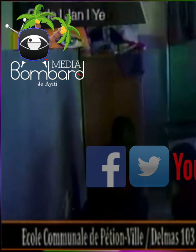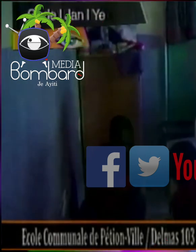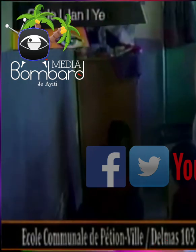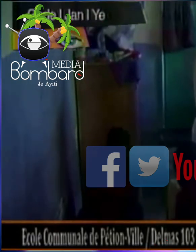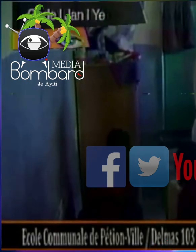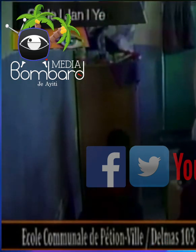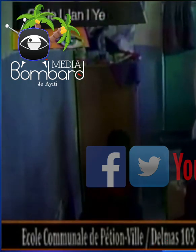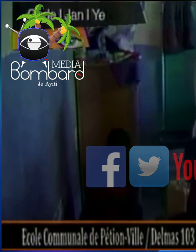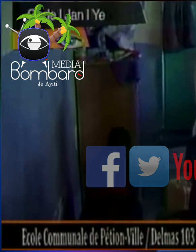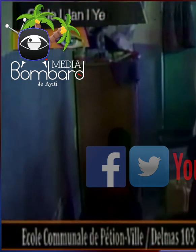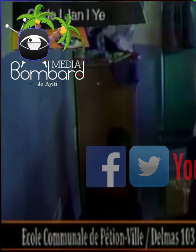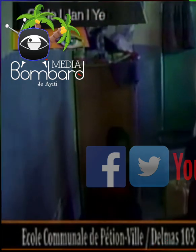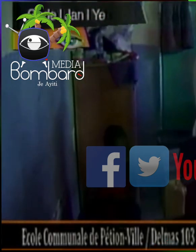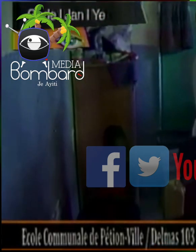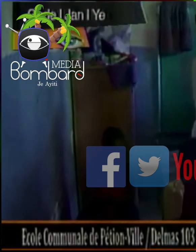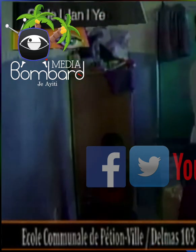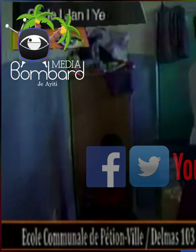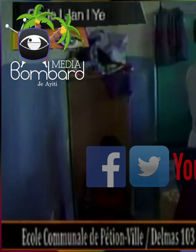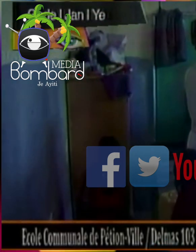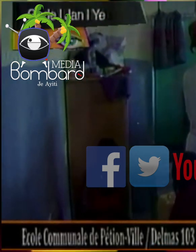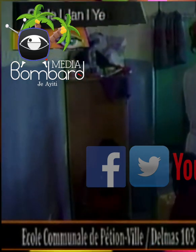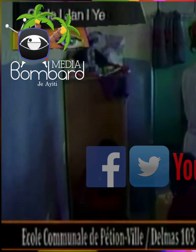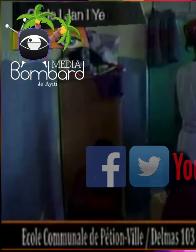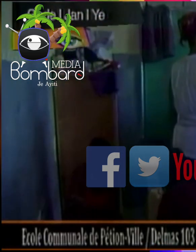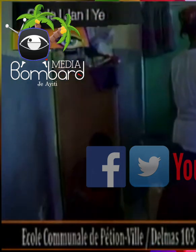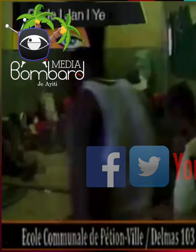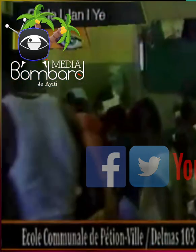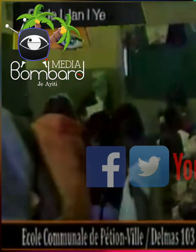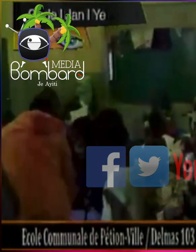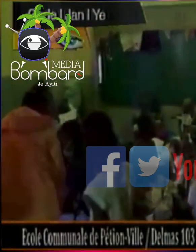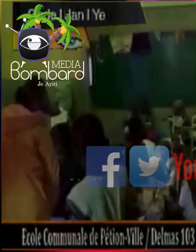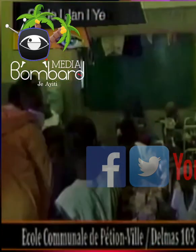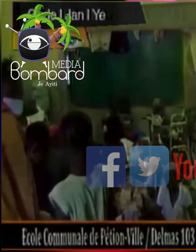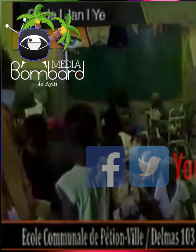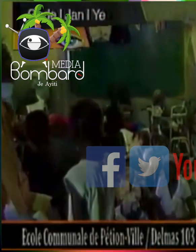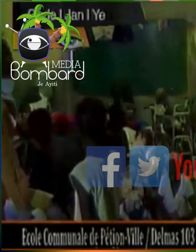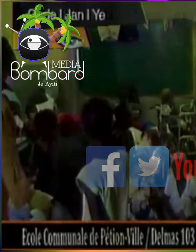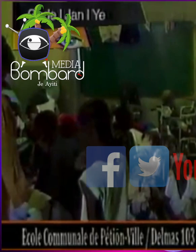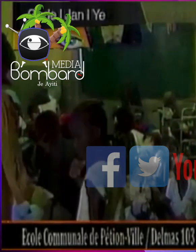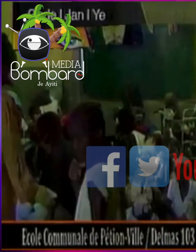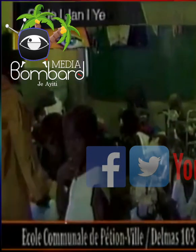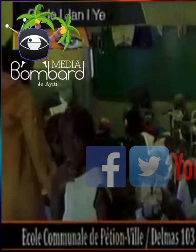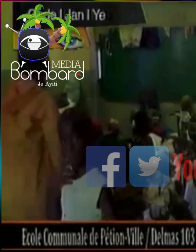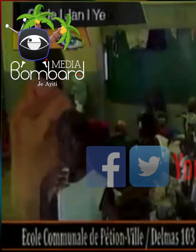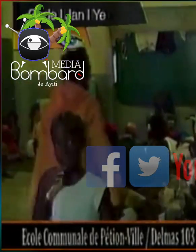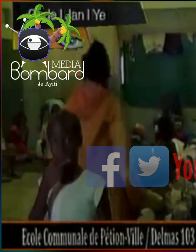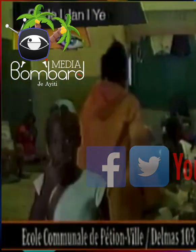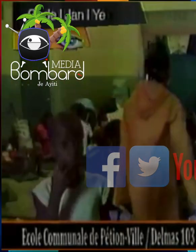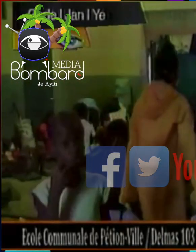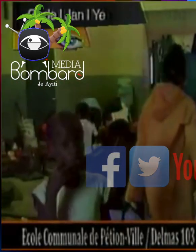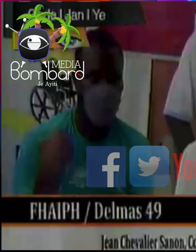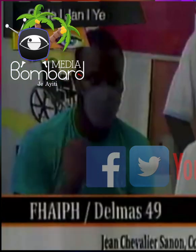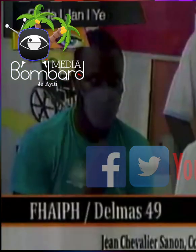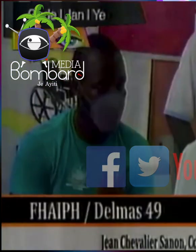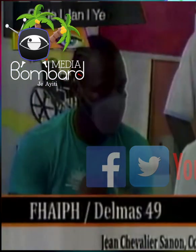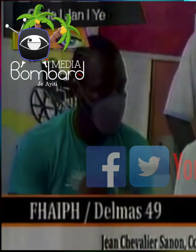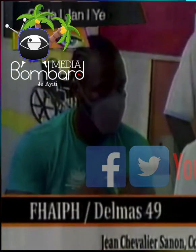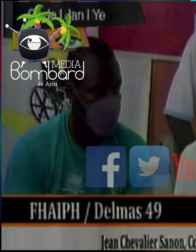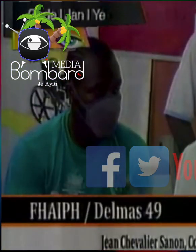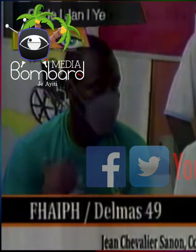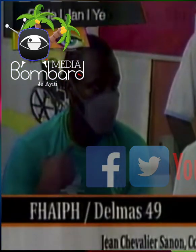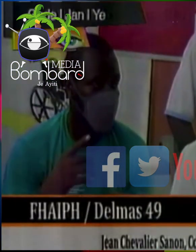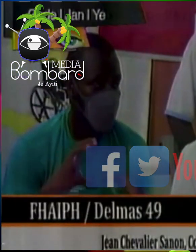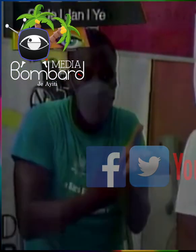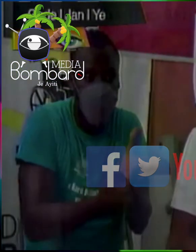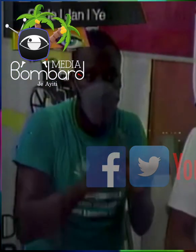ça, que une personne handicapée a vu nous retrouver, je ne crois pas que nous avons parlé de dignité humaine. Parce que les gens visitent l'espace là,